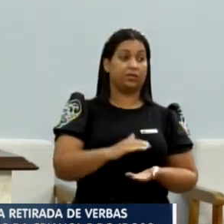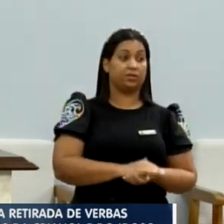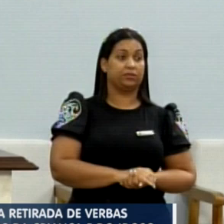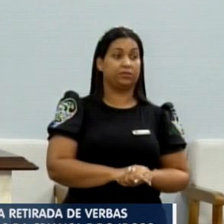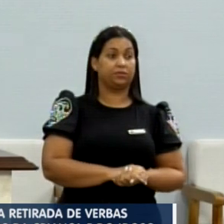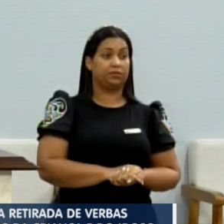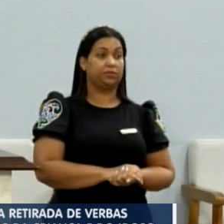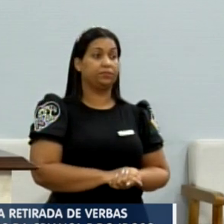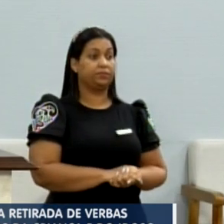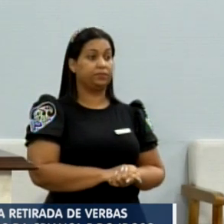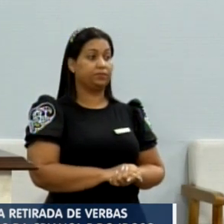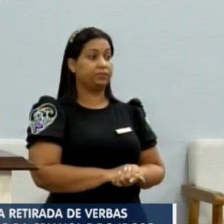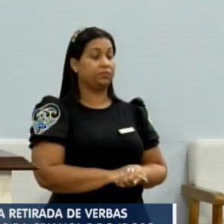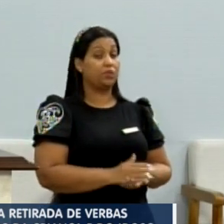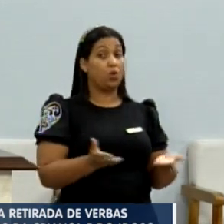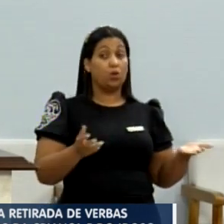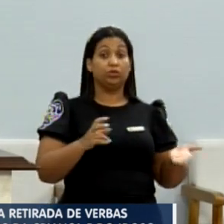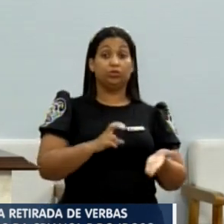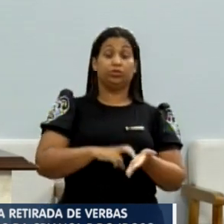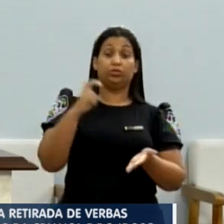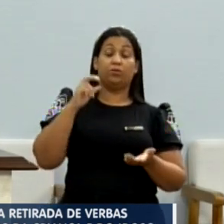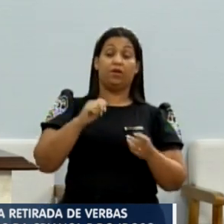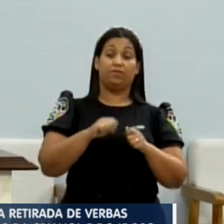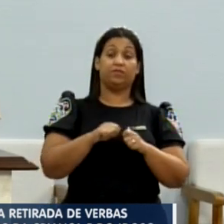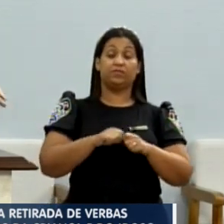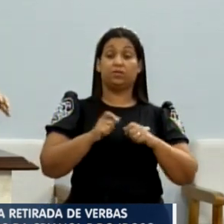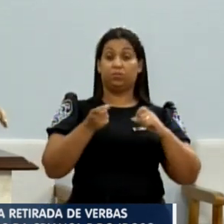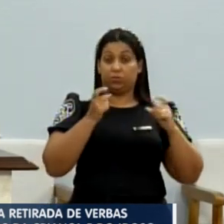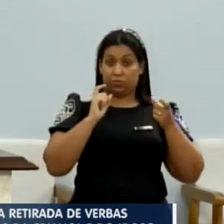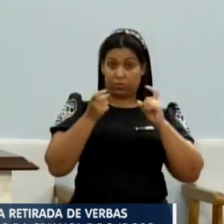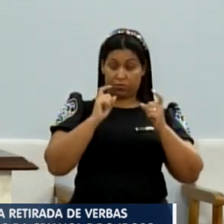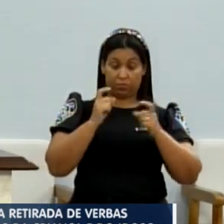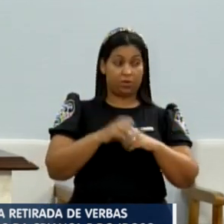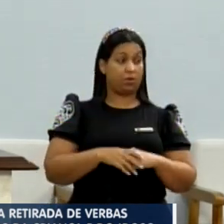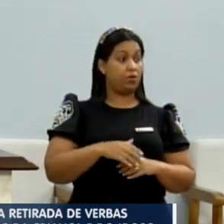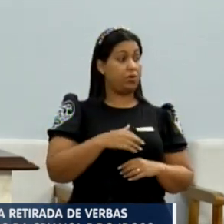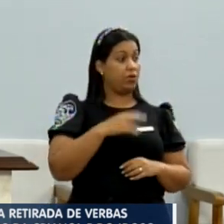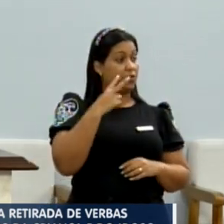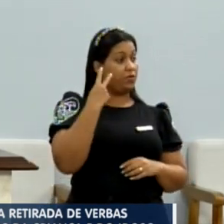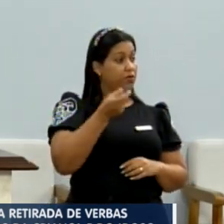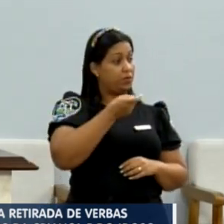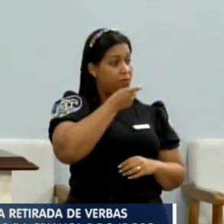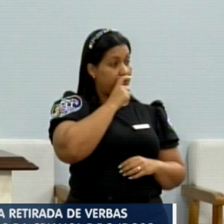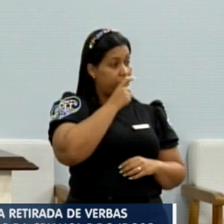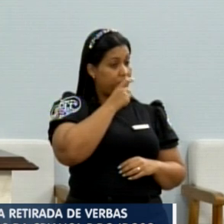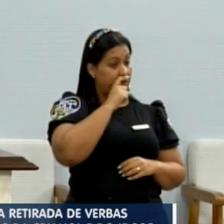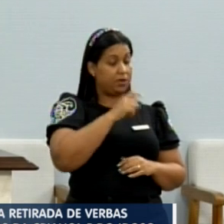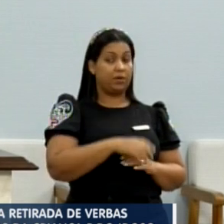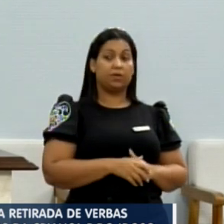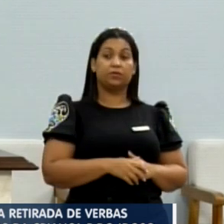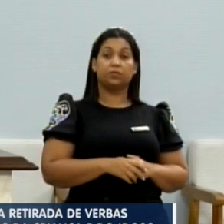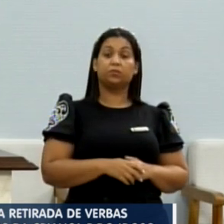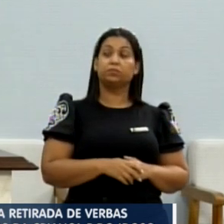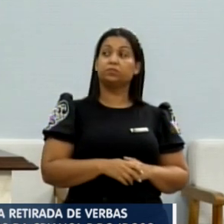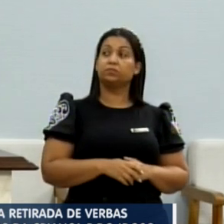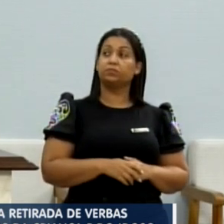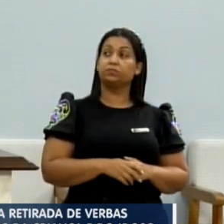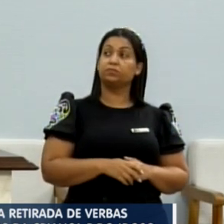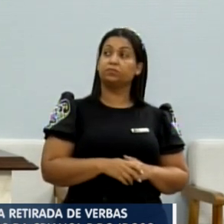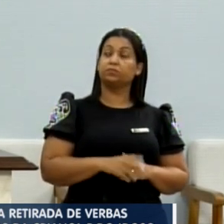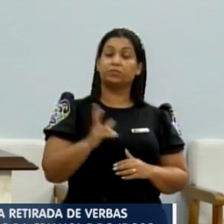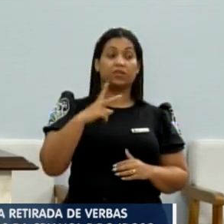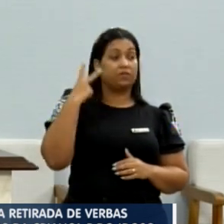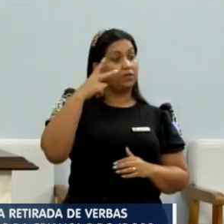Adolescente hoje pela manhã fiz fizemos uma reunião Vereador Pedro Roberto como presidente da Comissão do Idoso